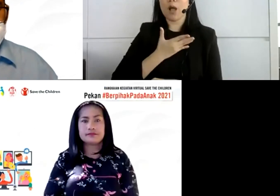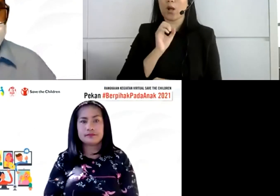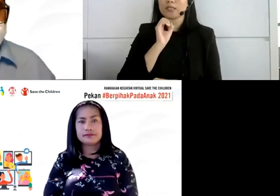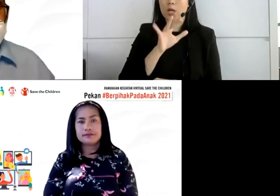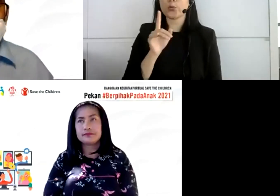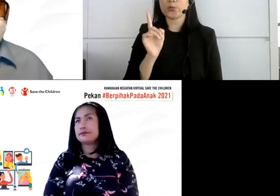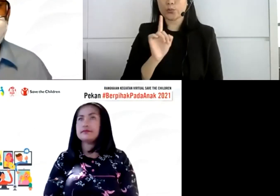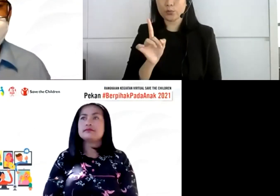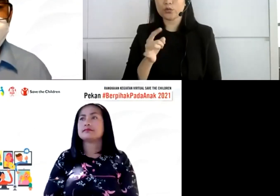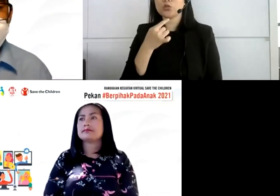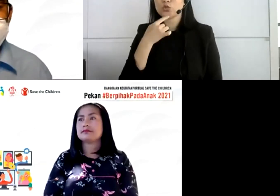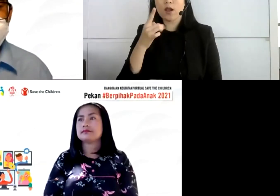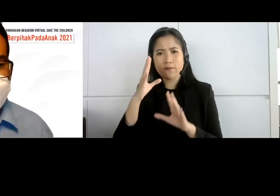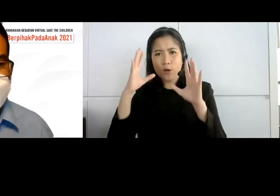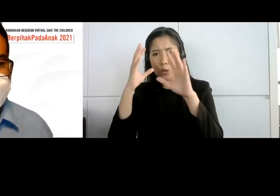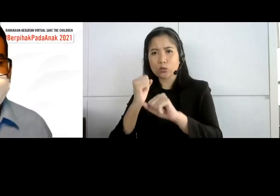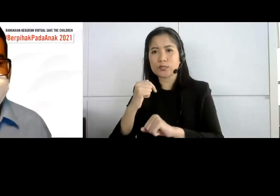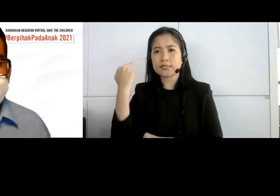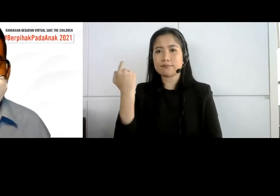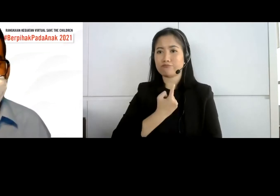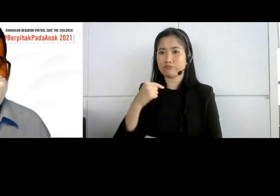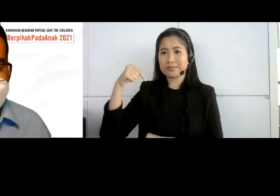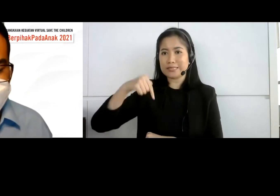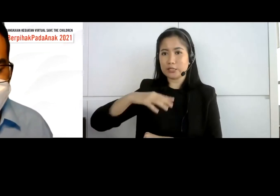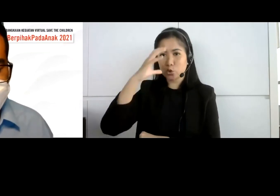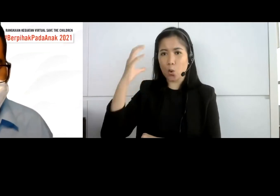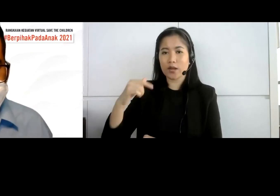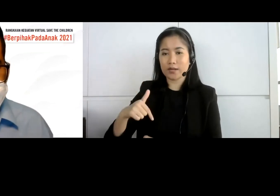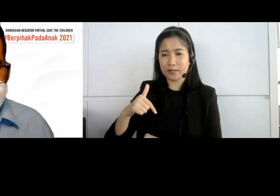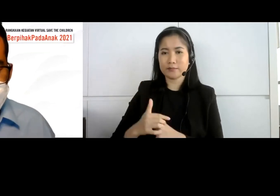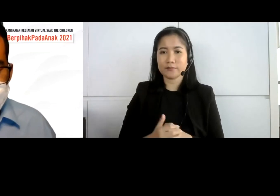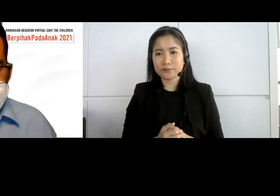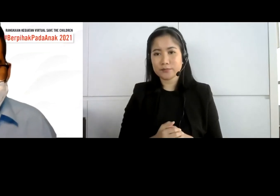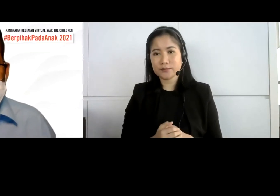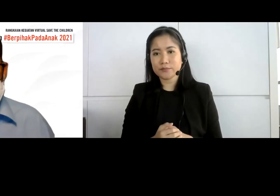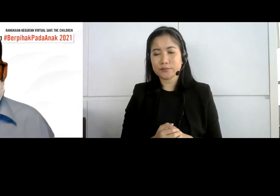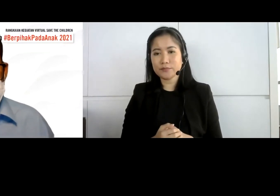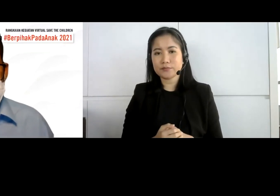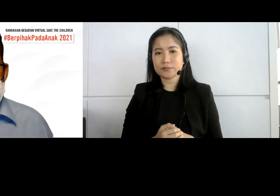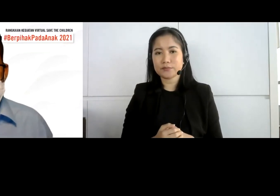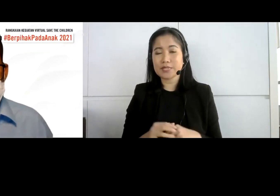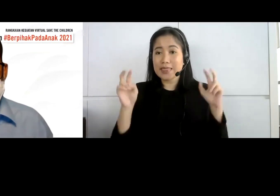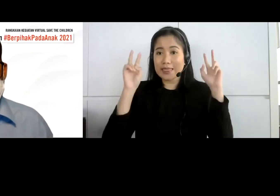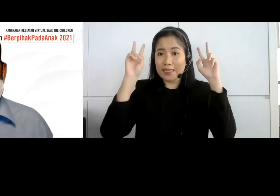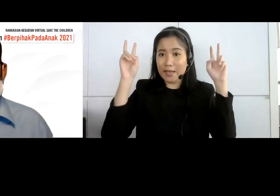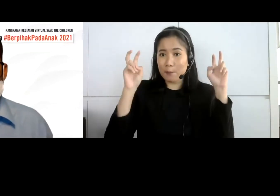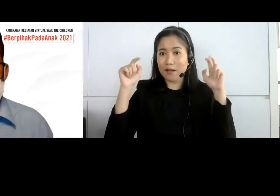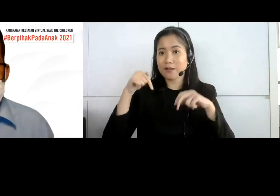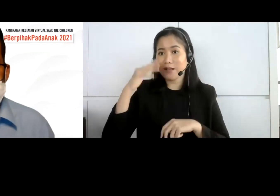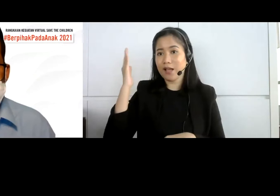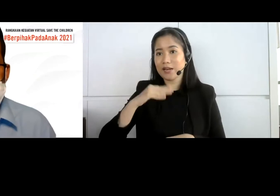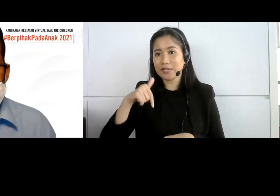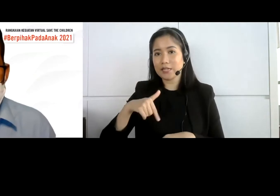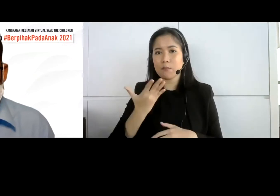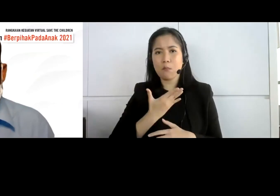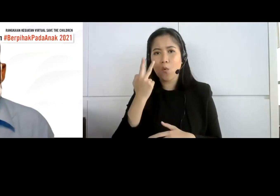yang menjadi concern kita pada webinar sore hari ini. Tema kita kali ini ingin melihat bentuk